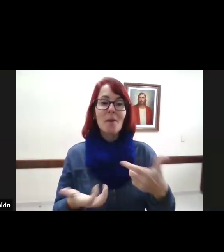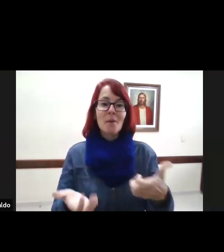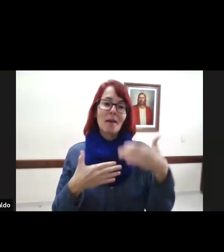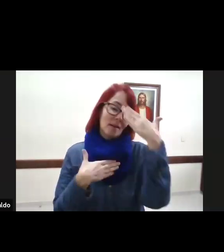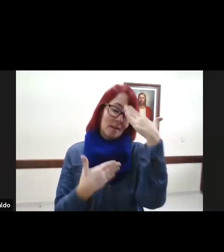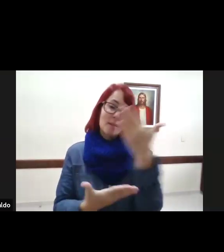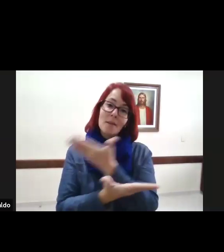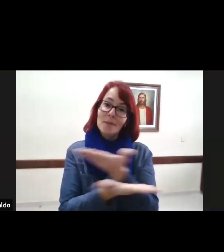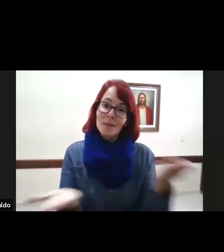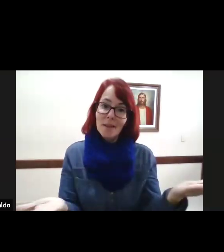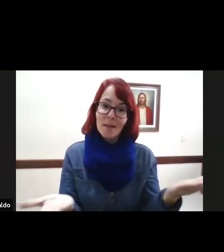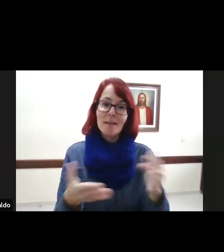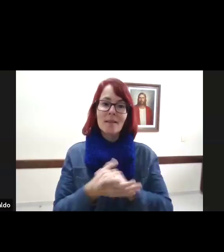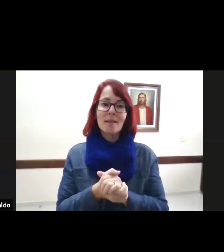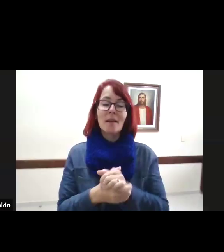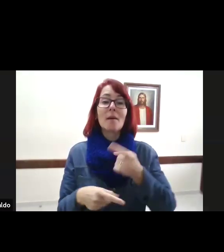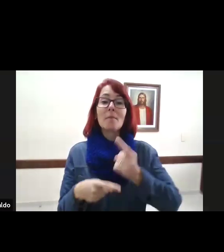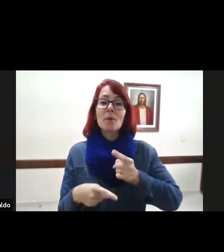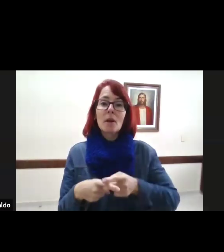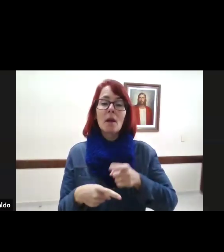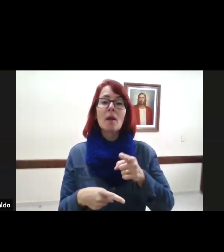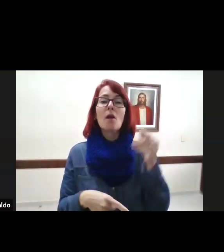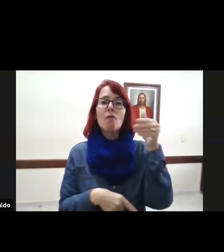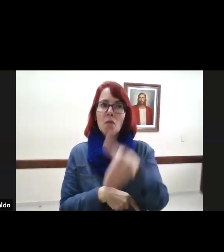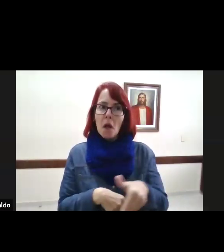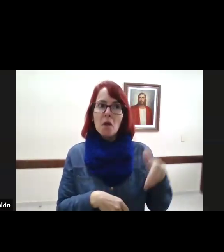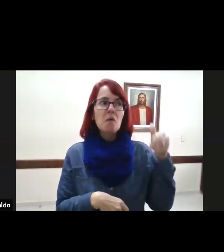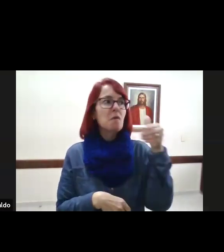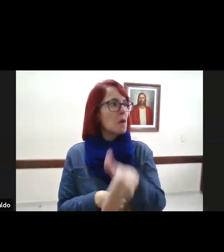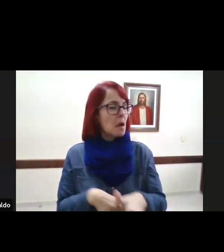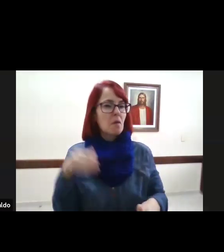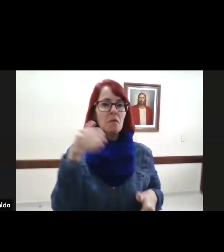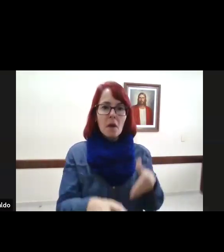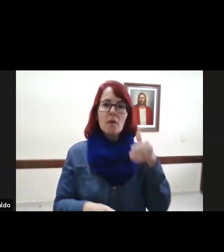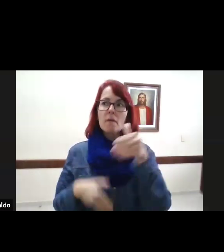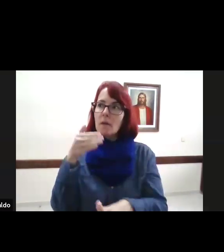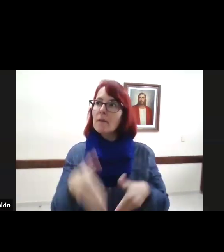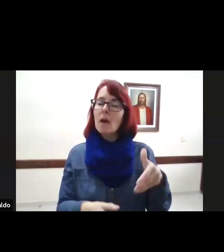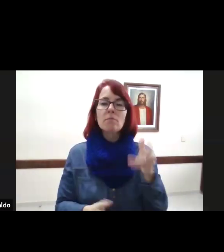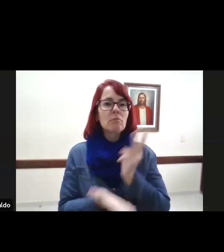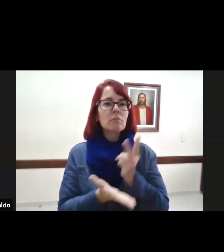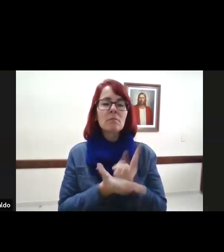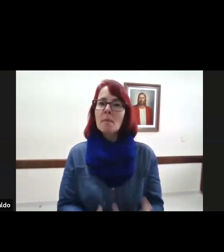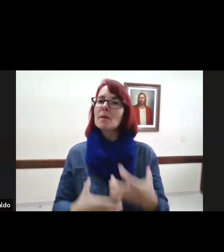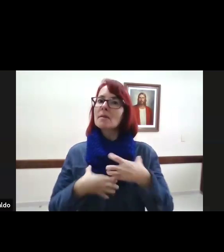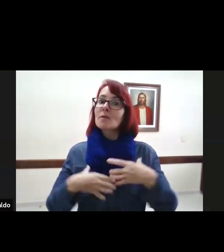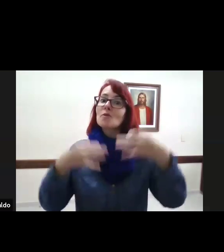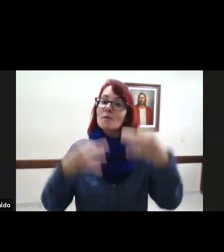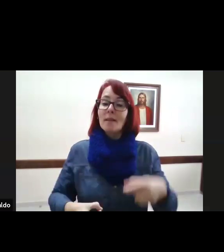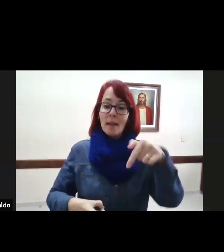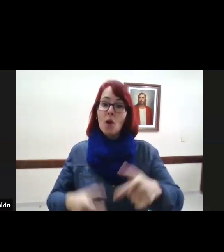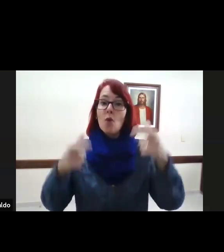todos vocês, porque a cada dia que eu passo aqui, por cada atividade, por cada domingo, eu tenho mais certeza que aqui é o meu